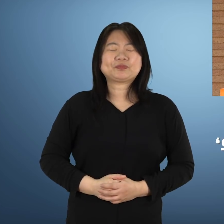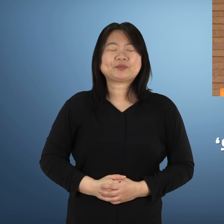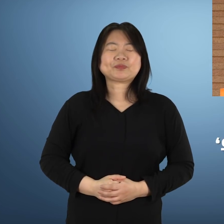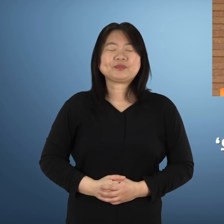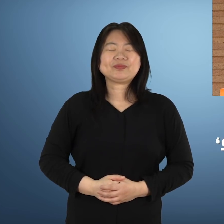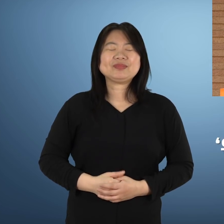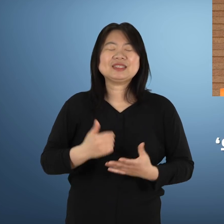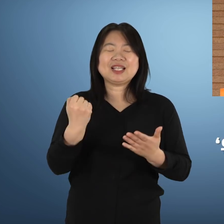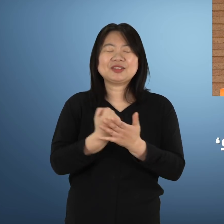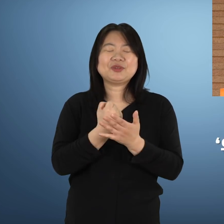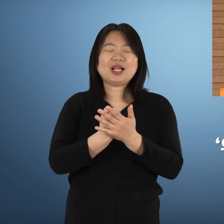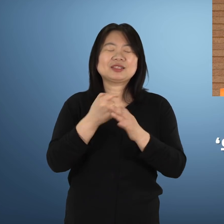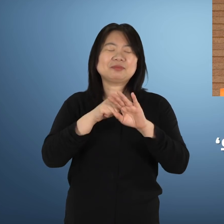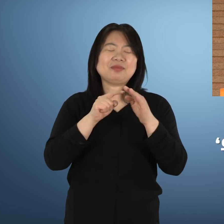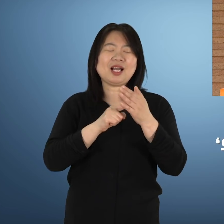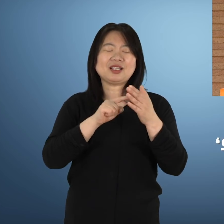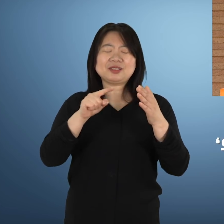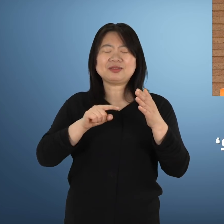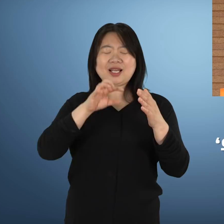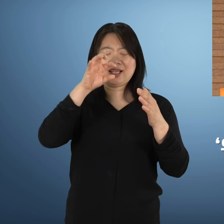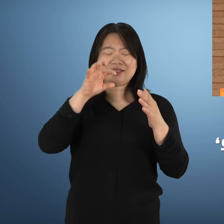그 애통함 속에서도